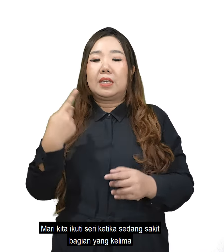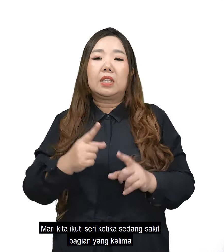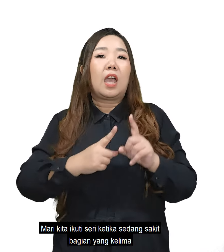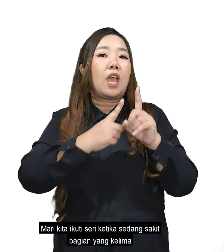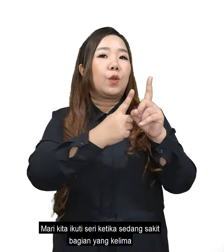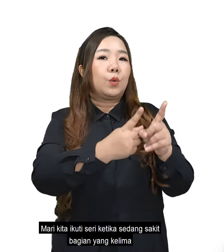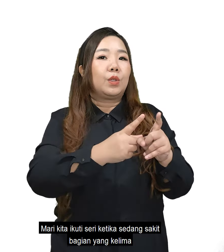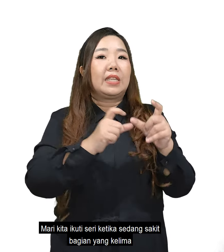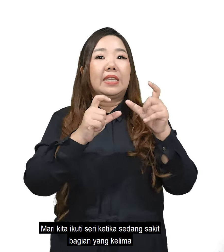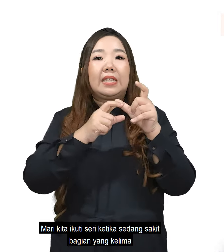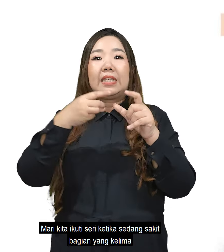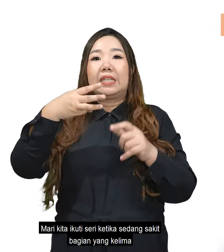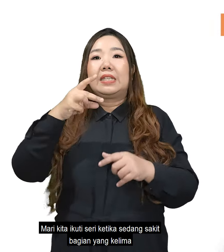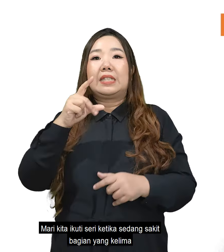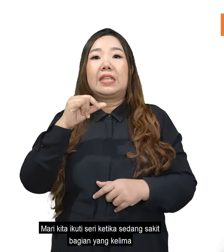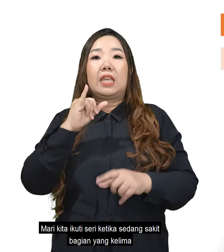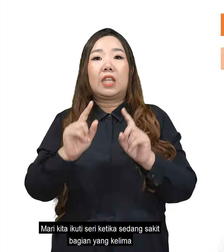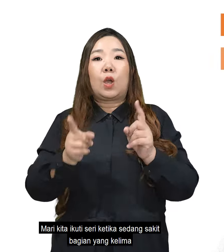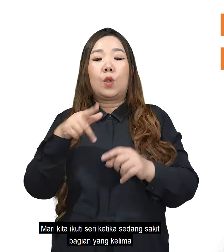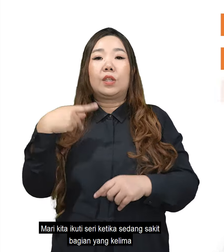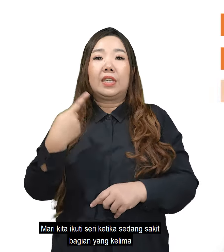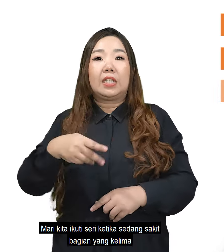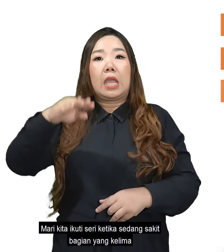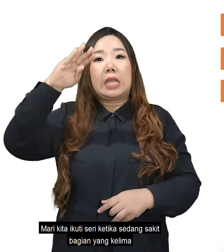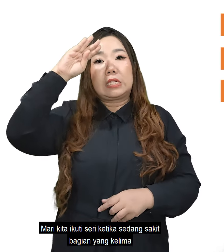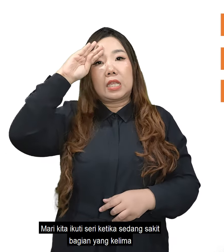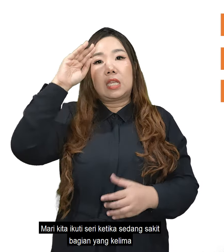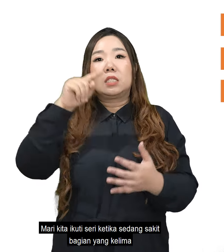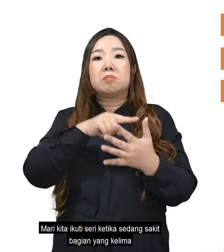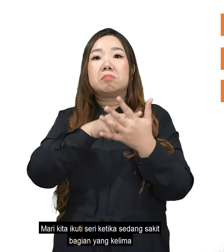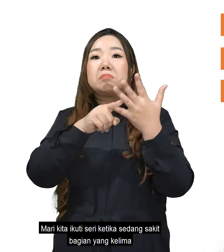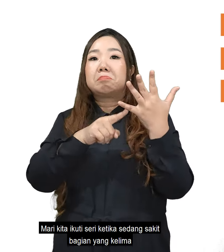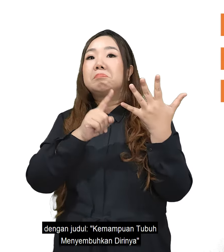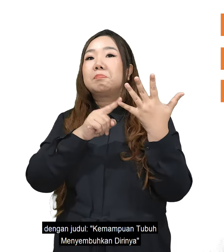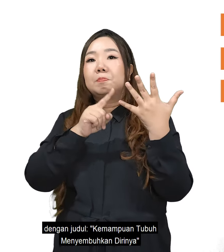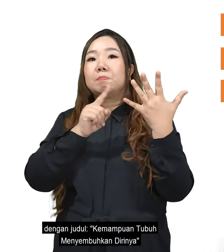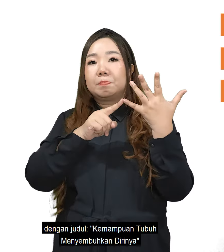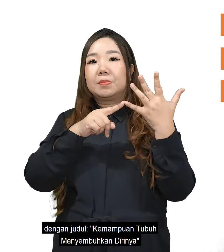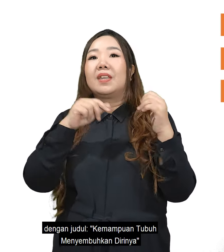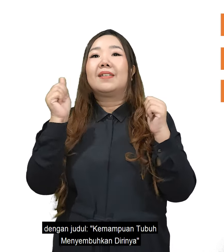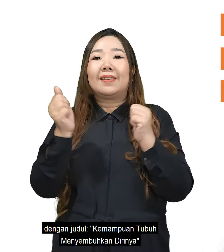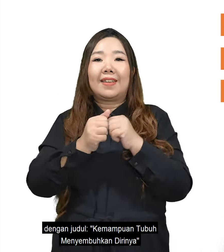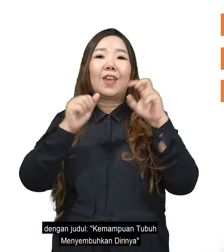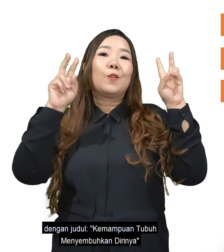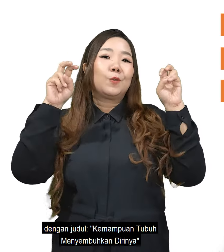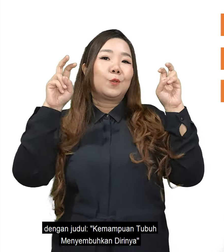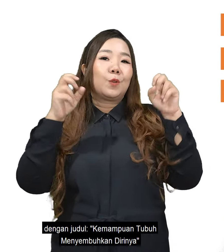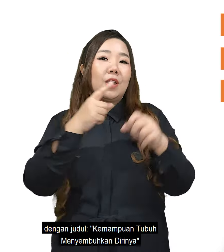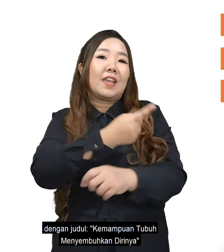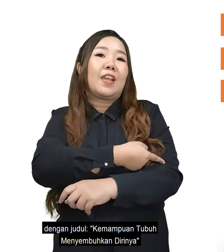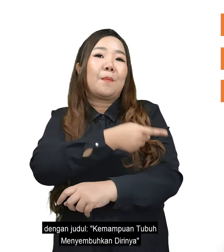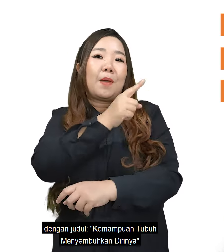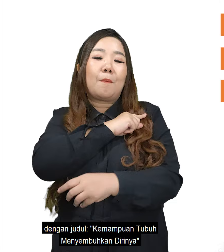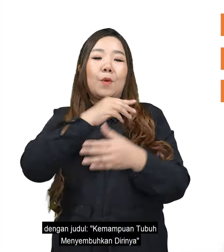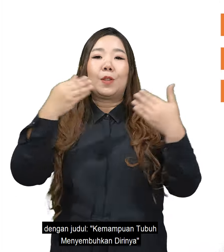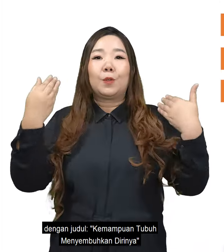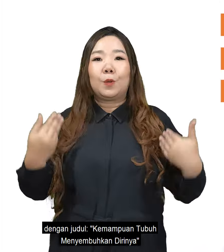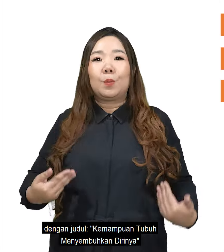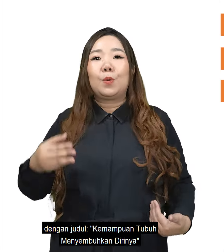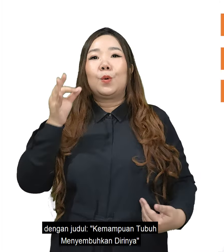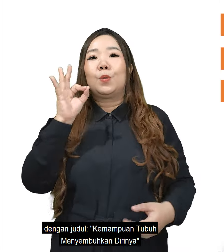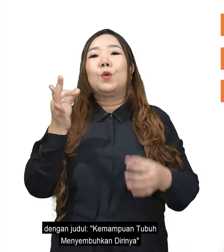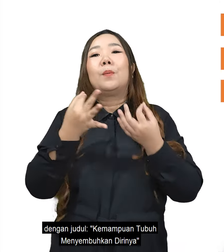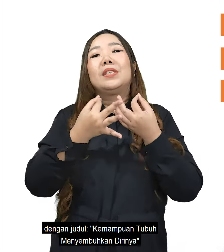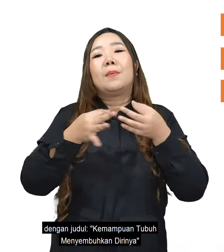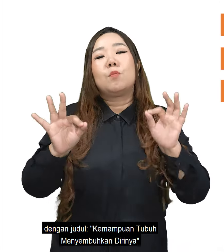Mari kita ikuti seri ketika sedang sakit bagian yang k dengan juduleman